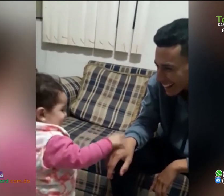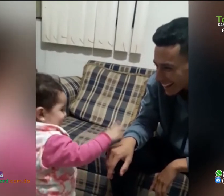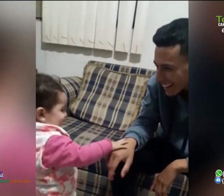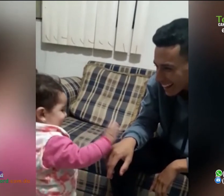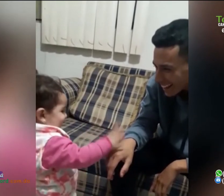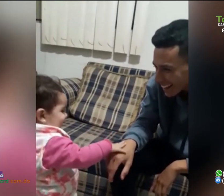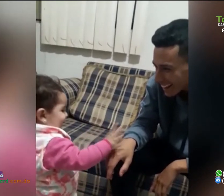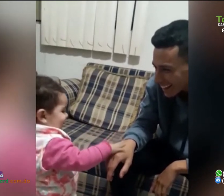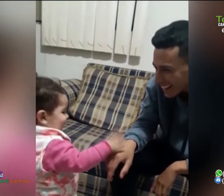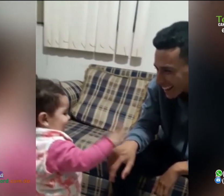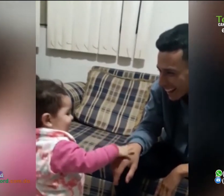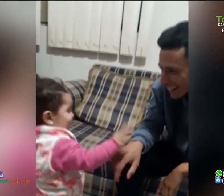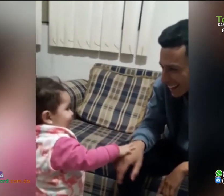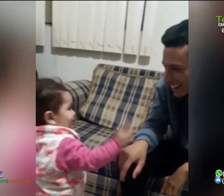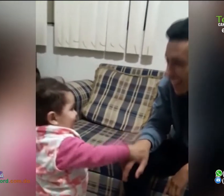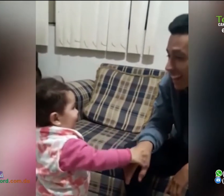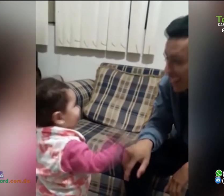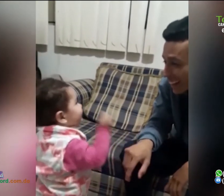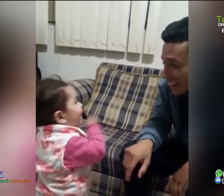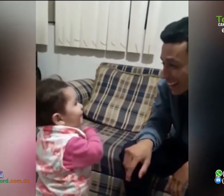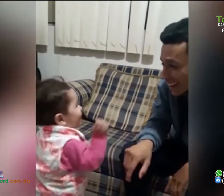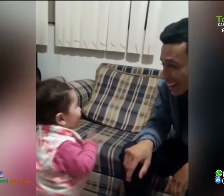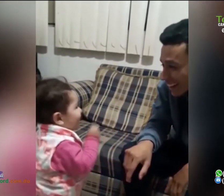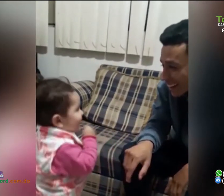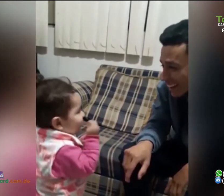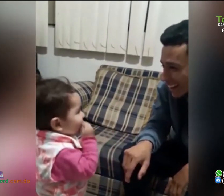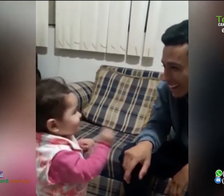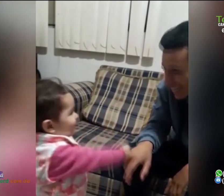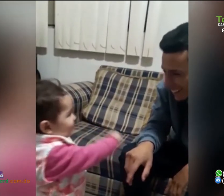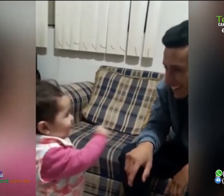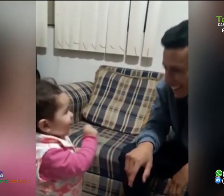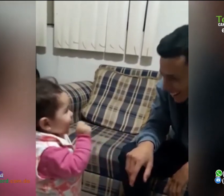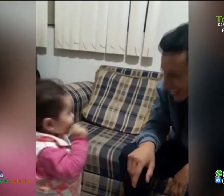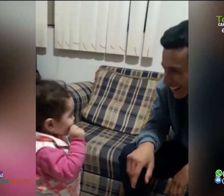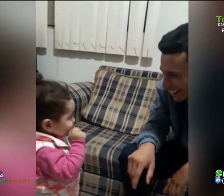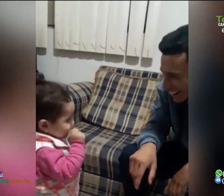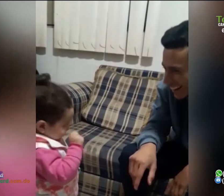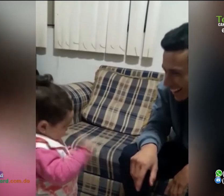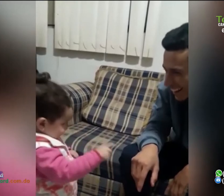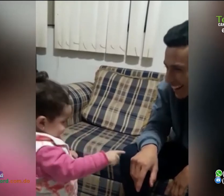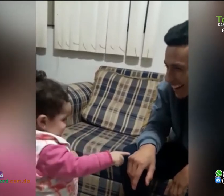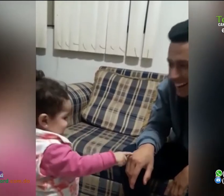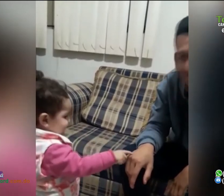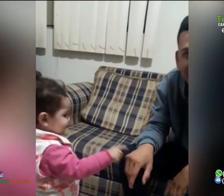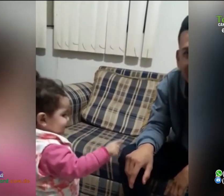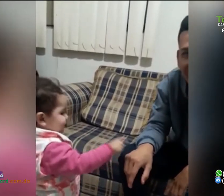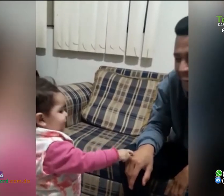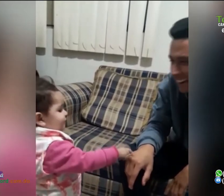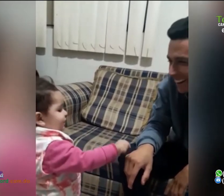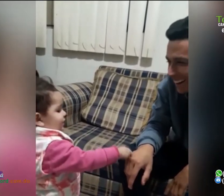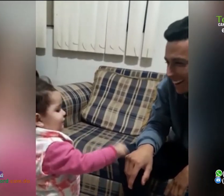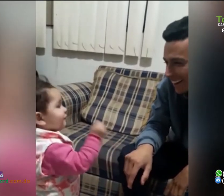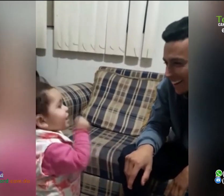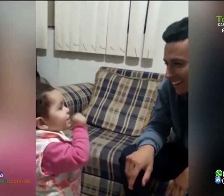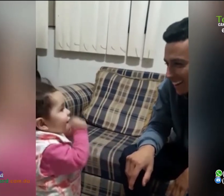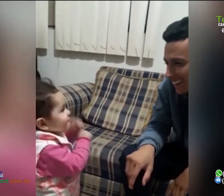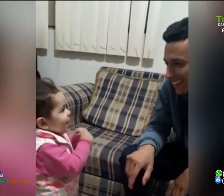en nuestro país la inclusión de ese tipo de personas. Señores, ¿qué no sucede? Yo quisiera que en el Palacio de Justicia,